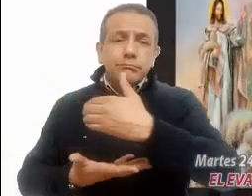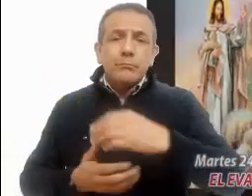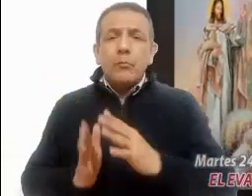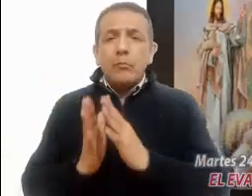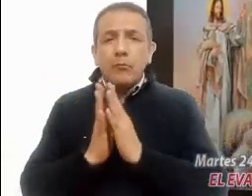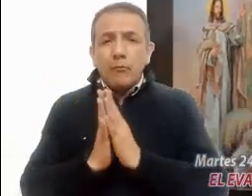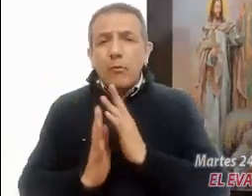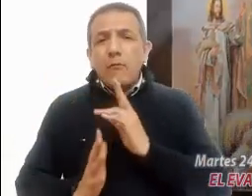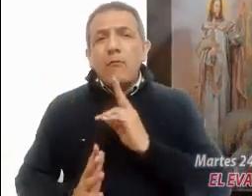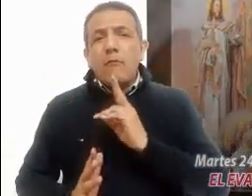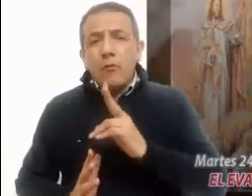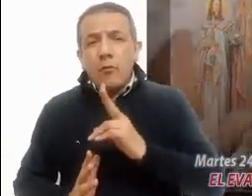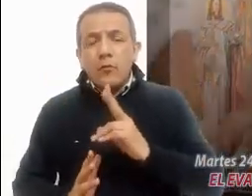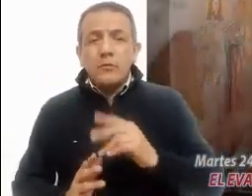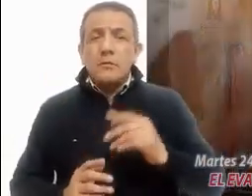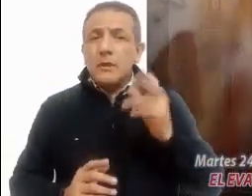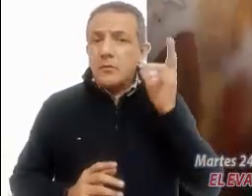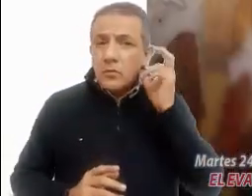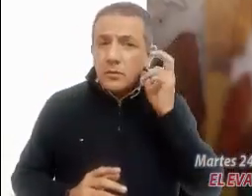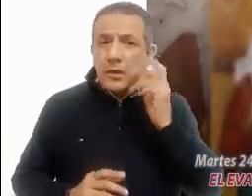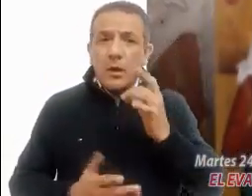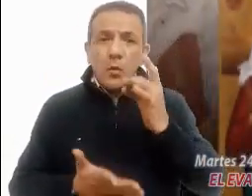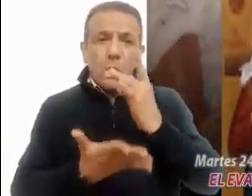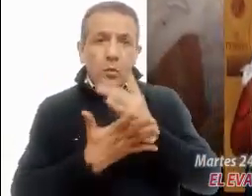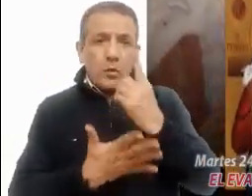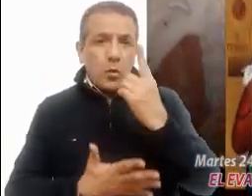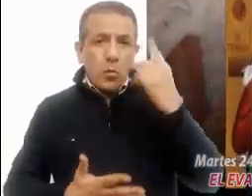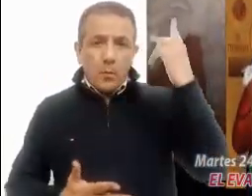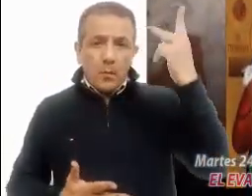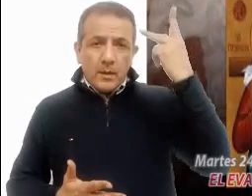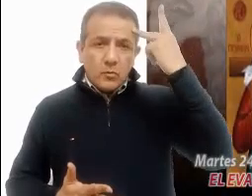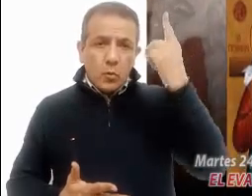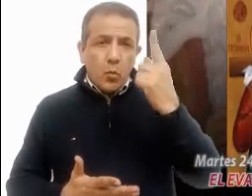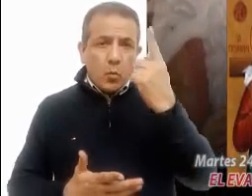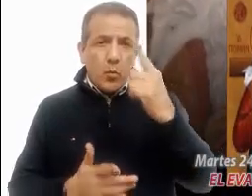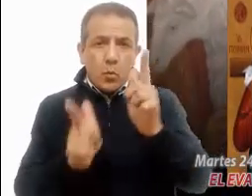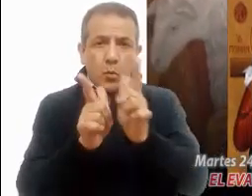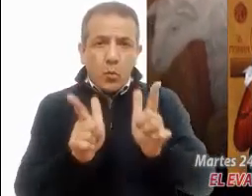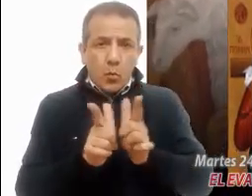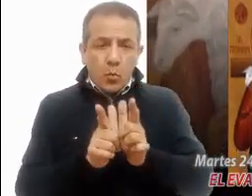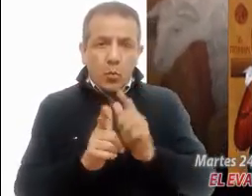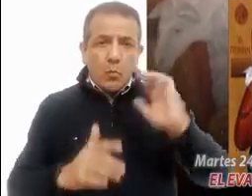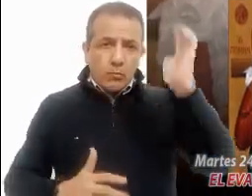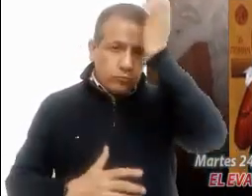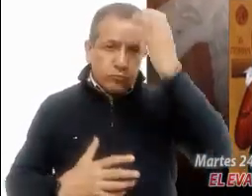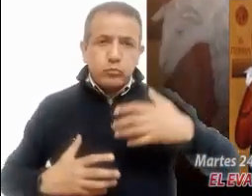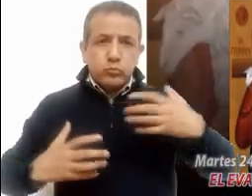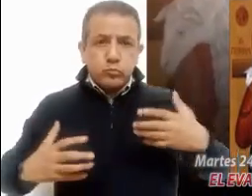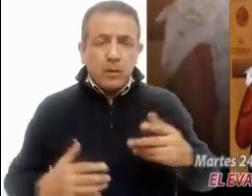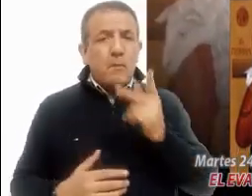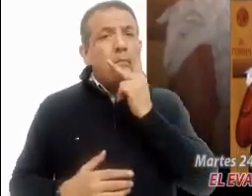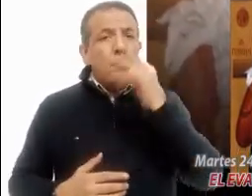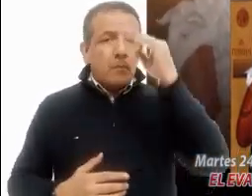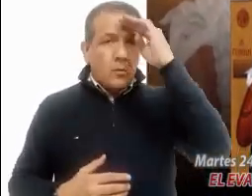rebaño y un solo pastor. Palabra del Señor. Al celebrar hoy a San